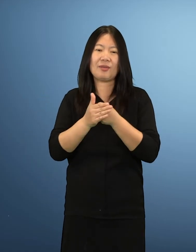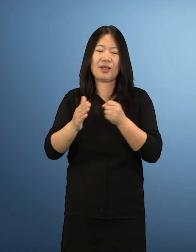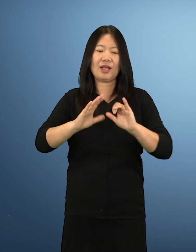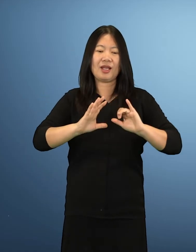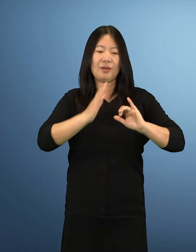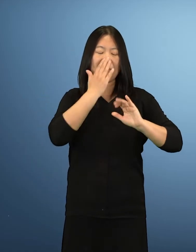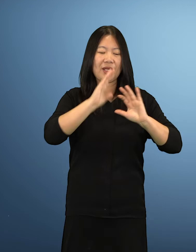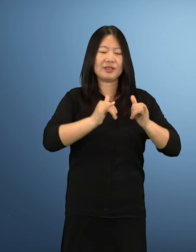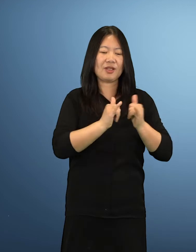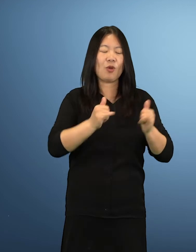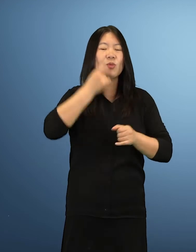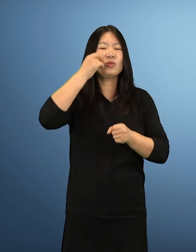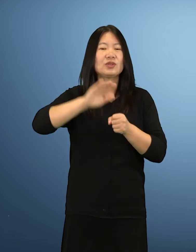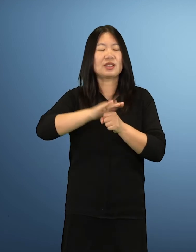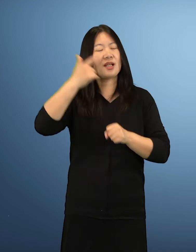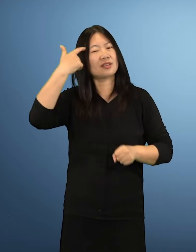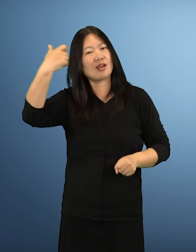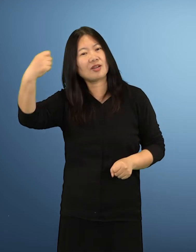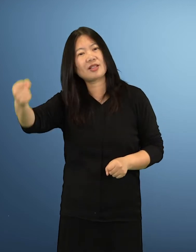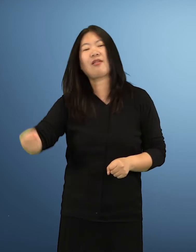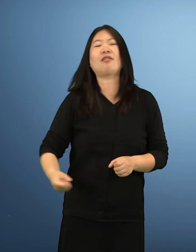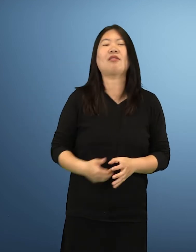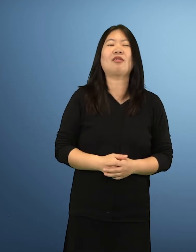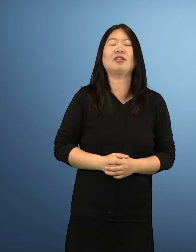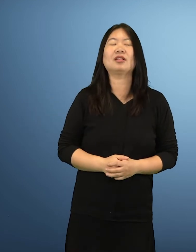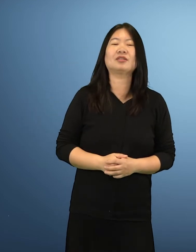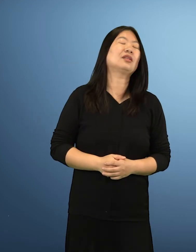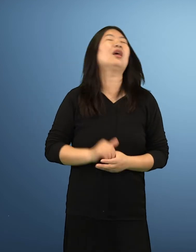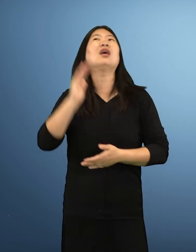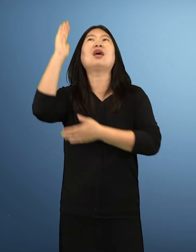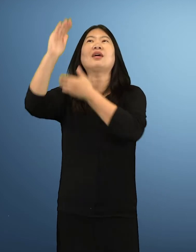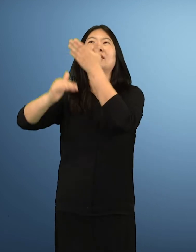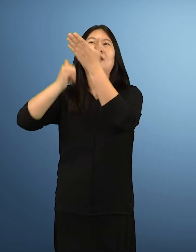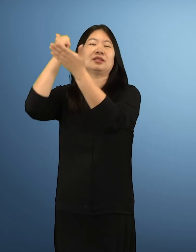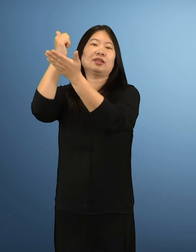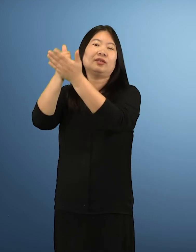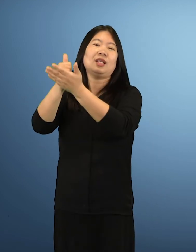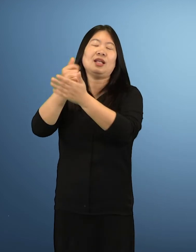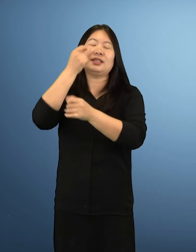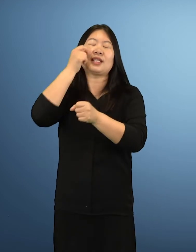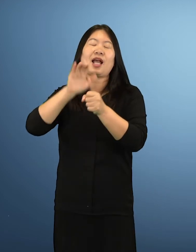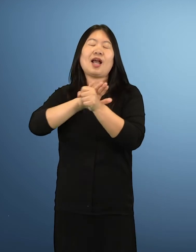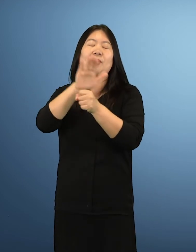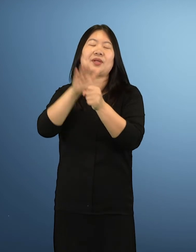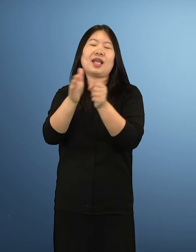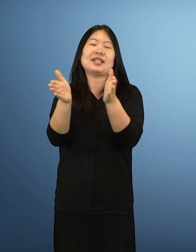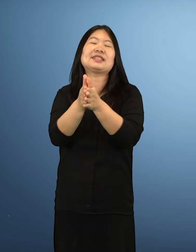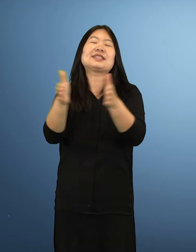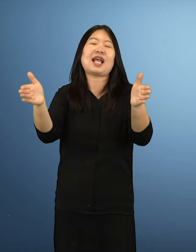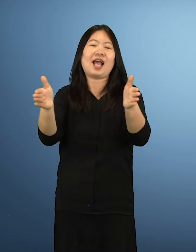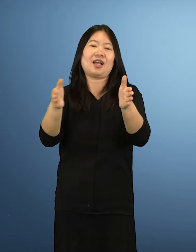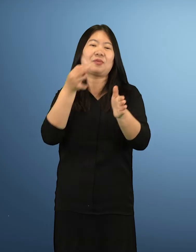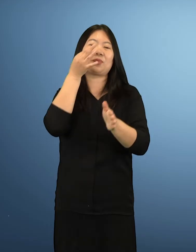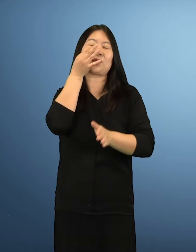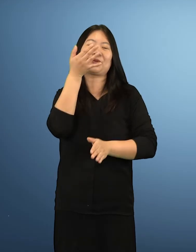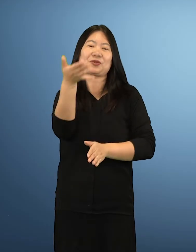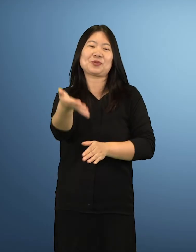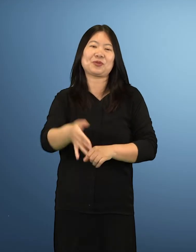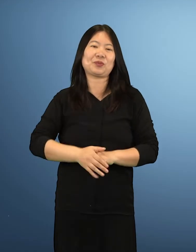그의 백성을 불쌍히 여기실 것이라. 네, 하나님의 자비의 시작을 암시하고